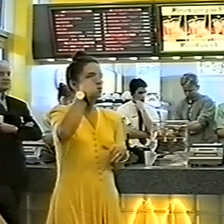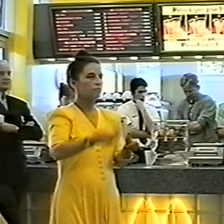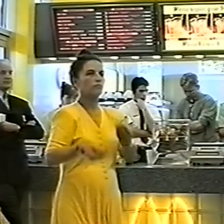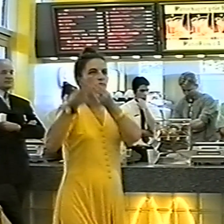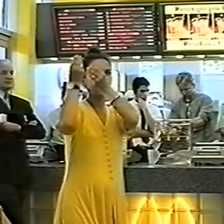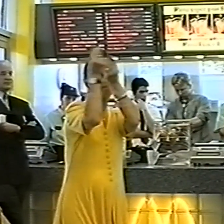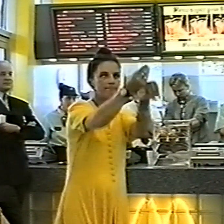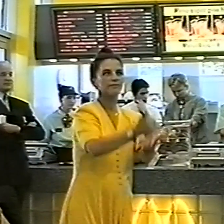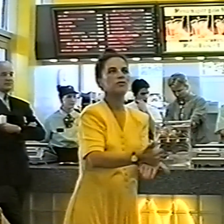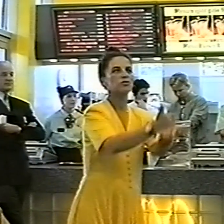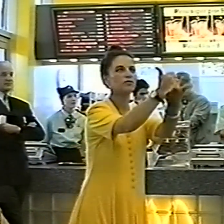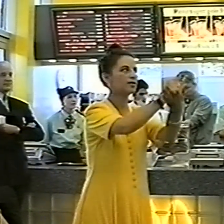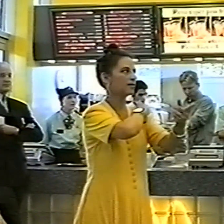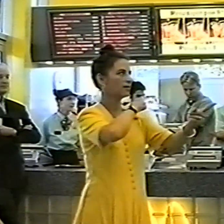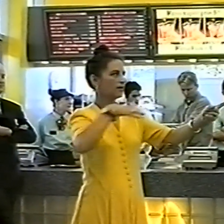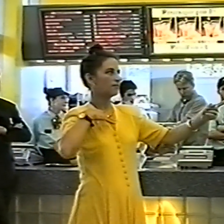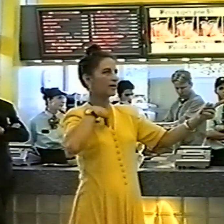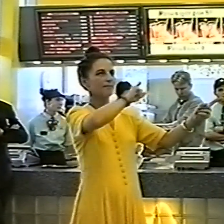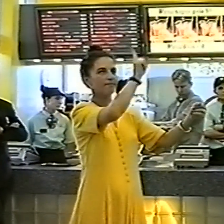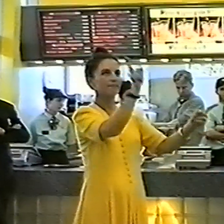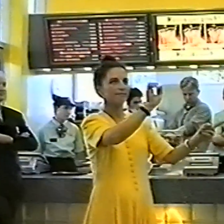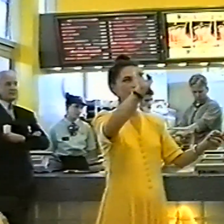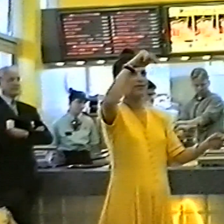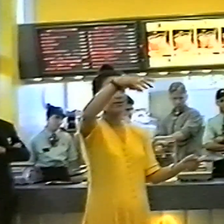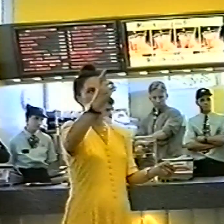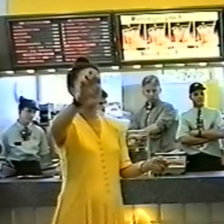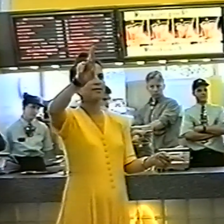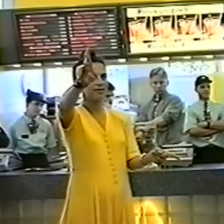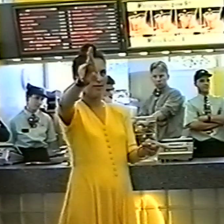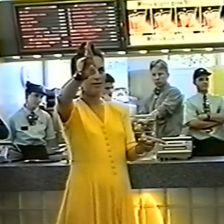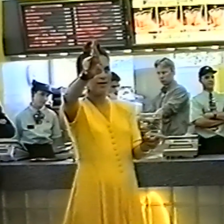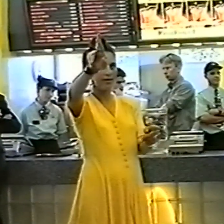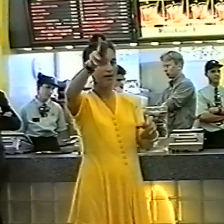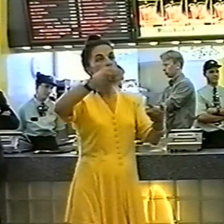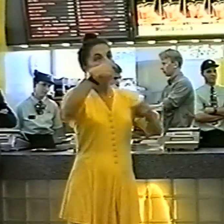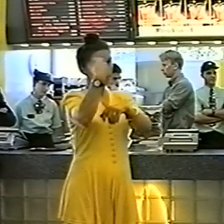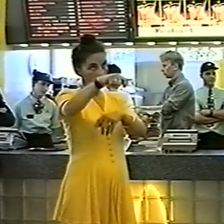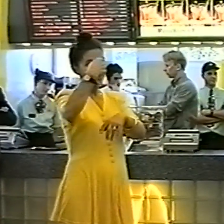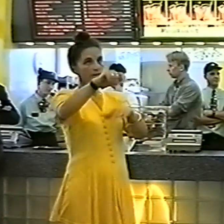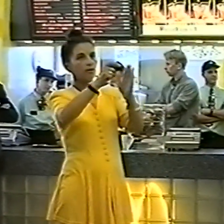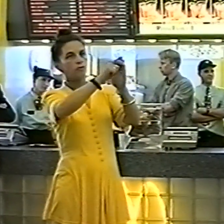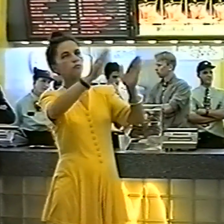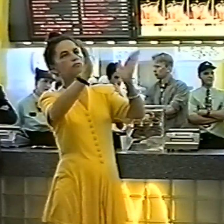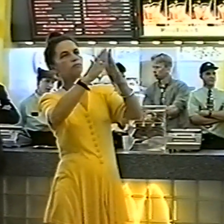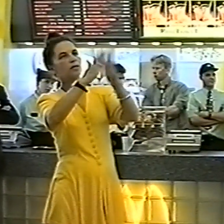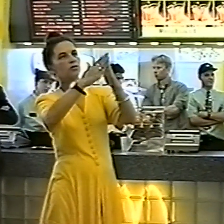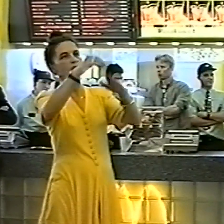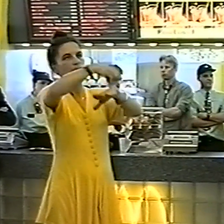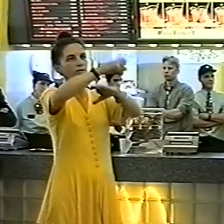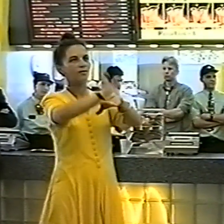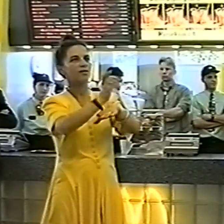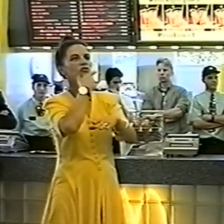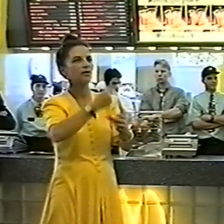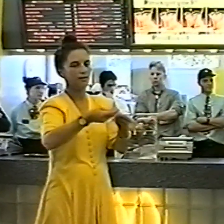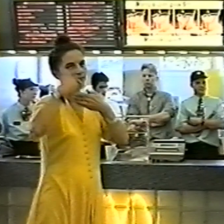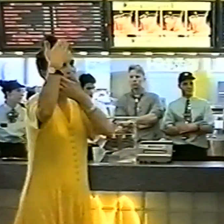de soutien, Madame Linda Zender, présidente de la maison Ronald McDonald de Genève, va se faire un plaisir de lui le